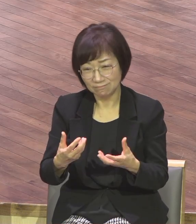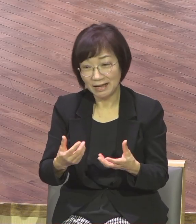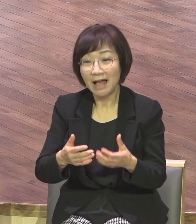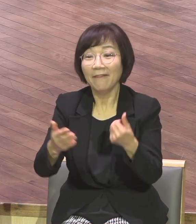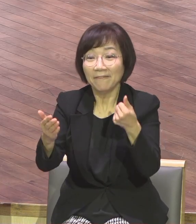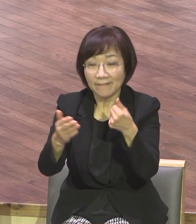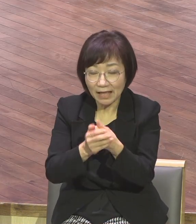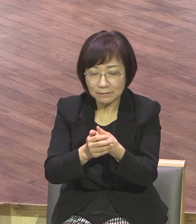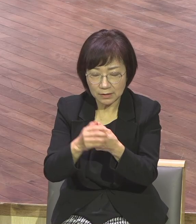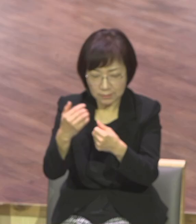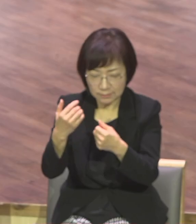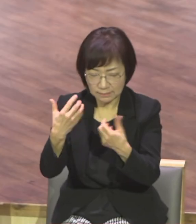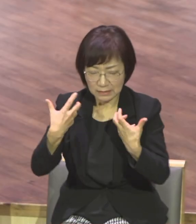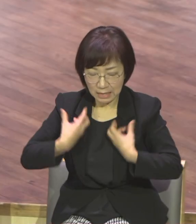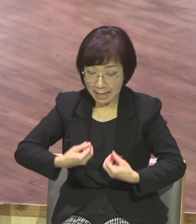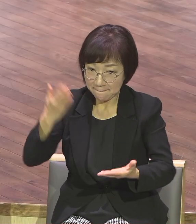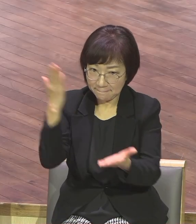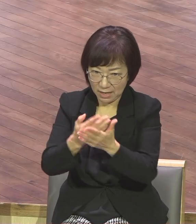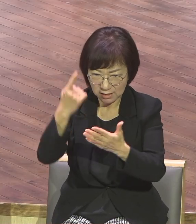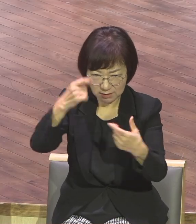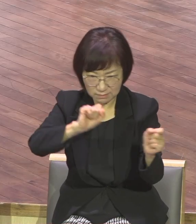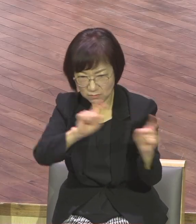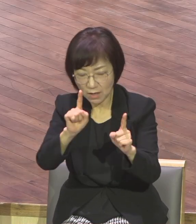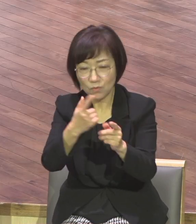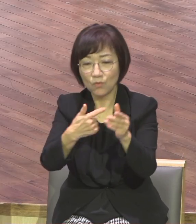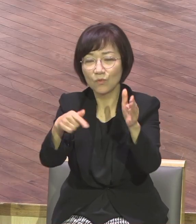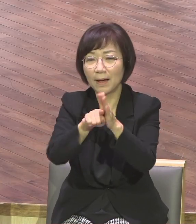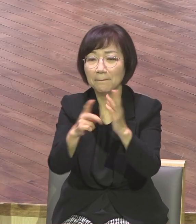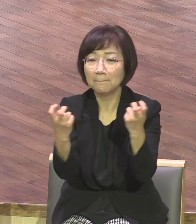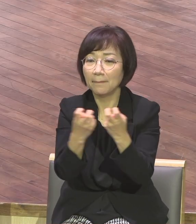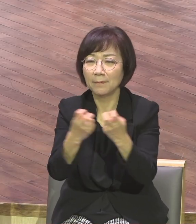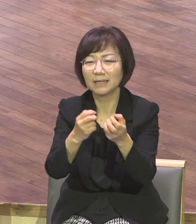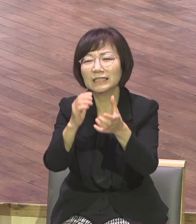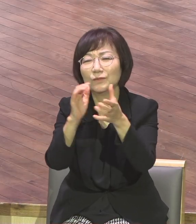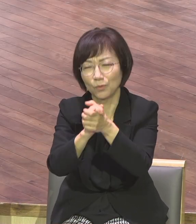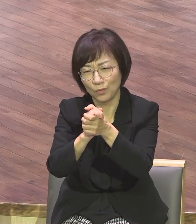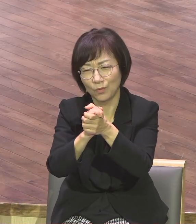사신의 사명을 감당할 수 있도록 너희들이 기도해 주기를 내가 요청한다.